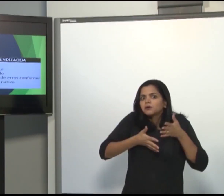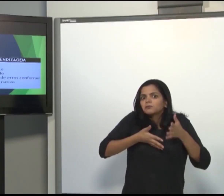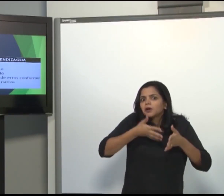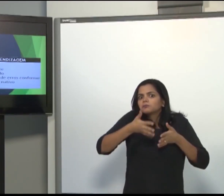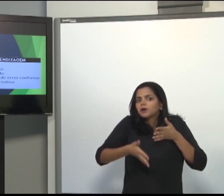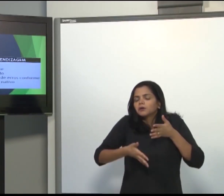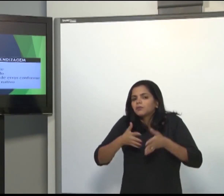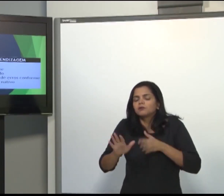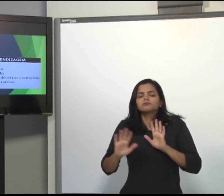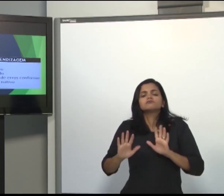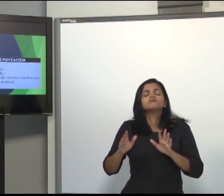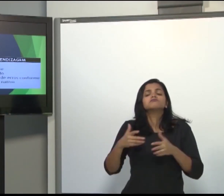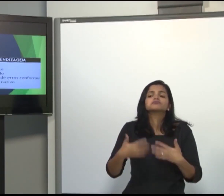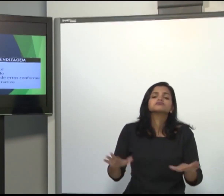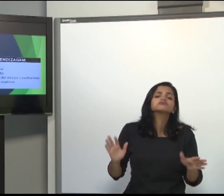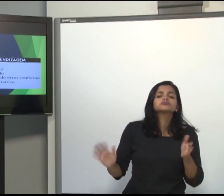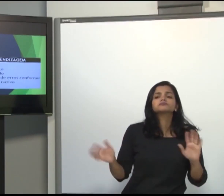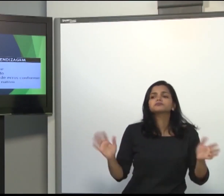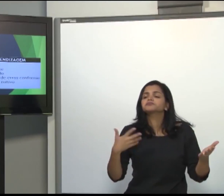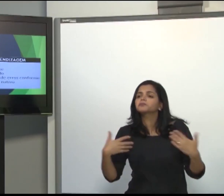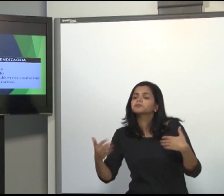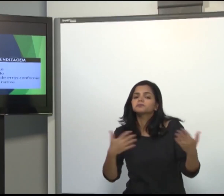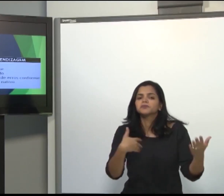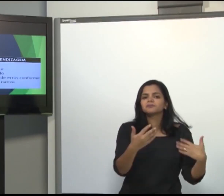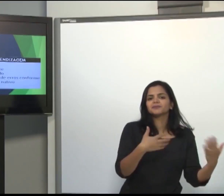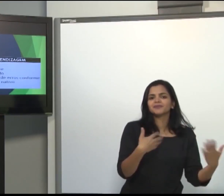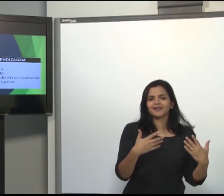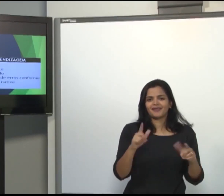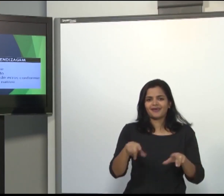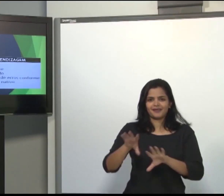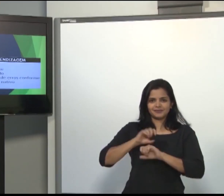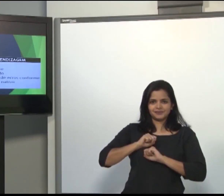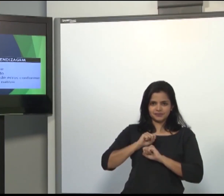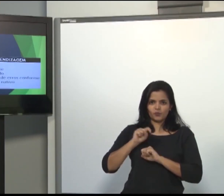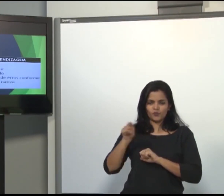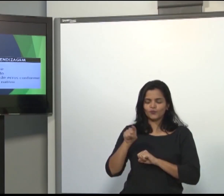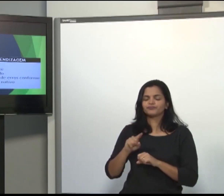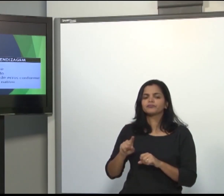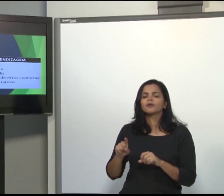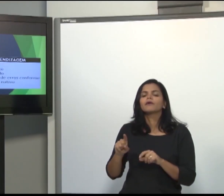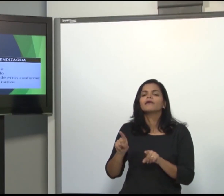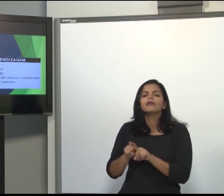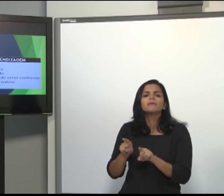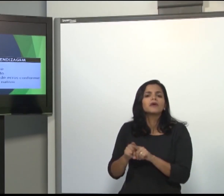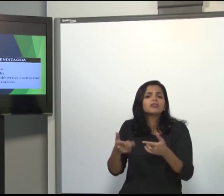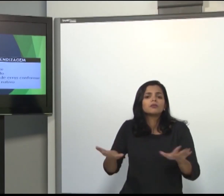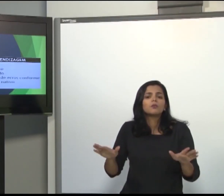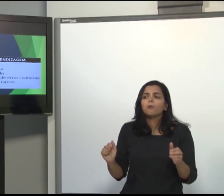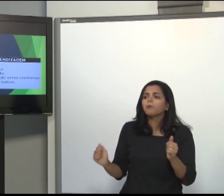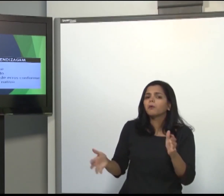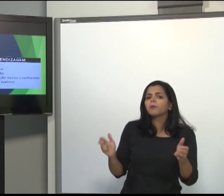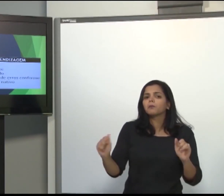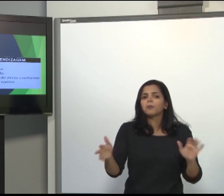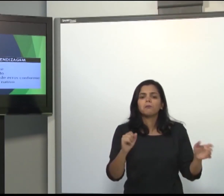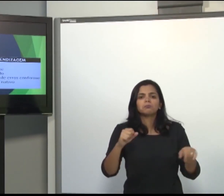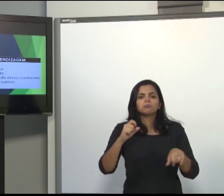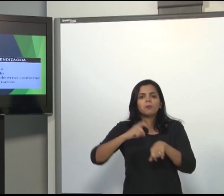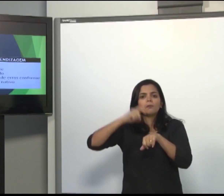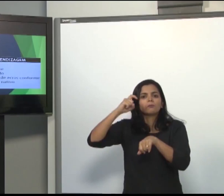bem tranquilo, uma conversação tranquila. Isso é aquisição. Ocorre de forma tranquila, no momento